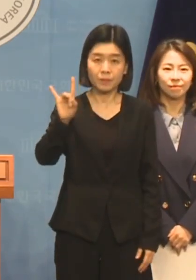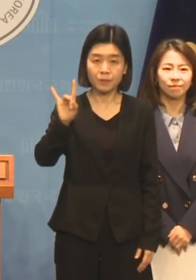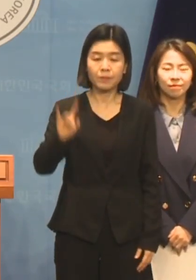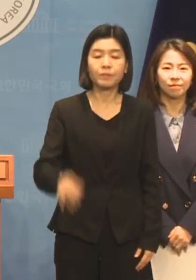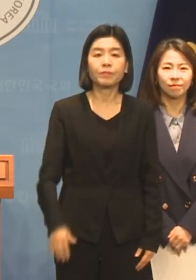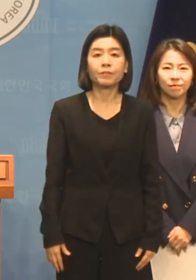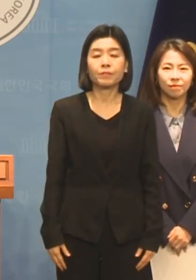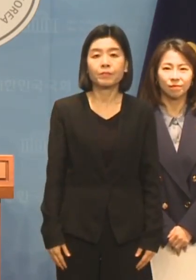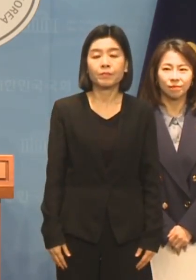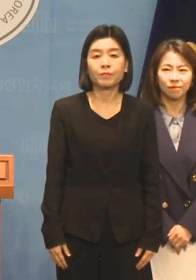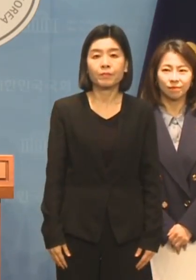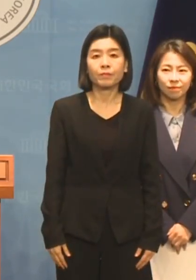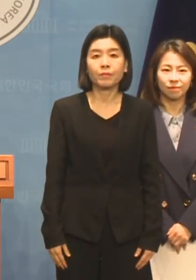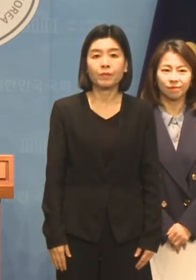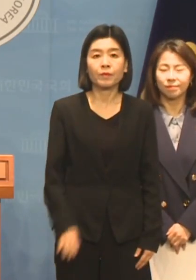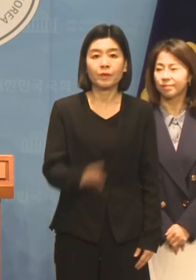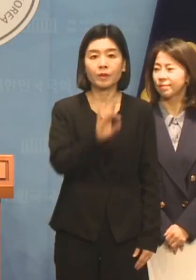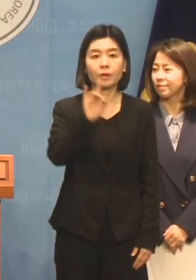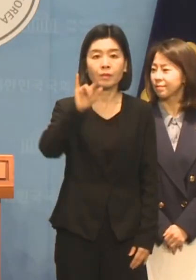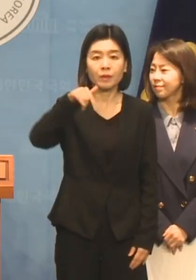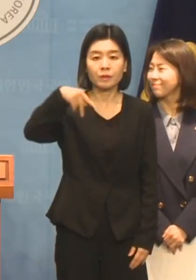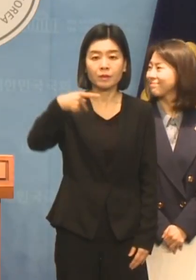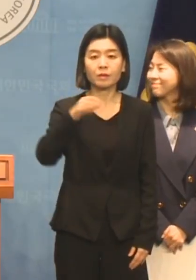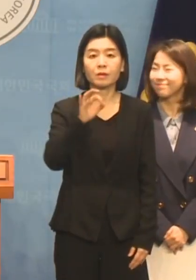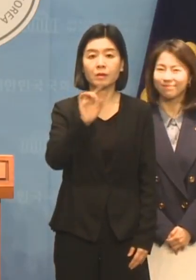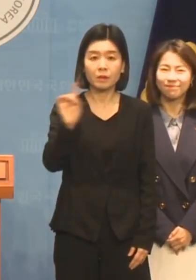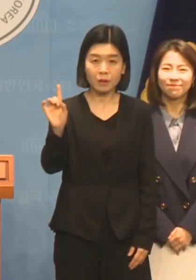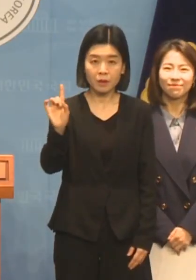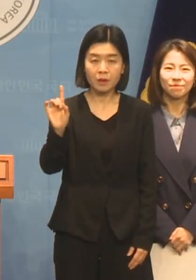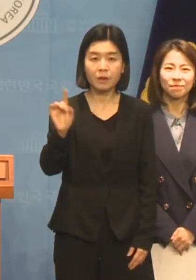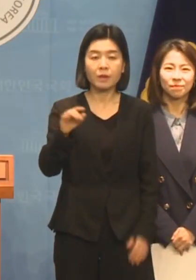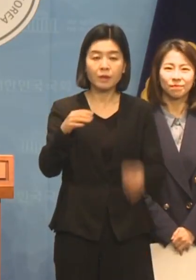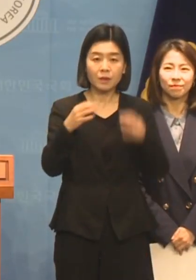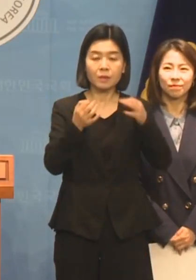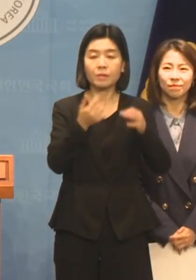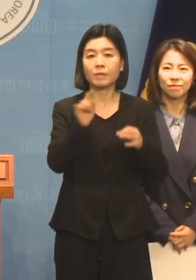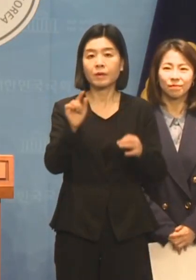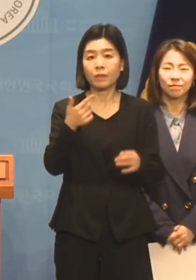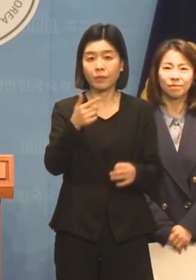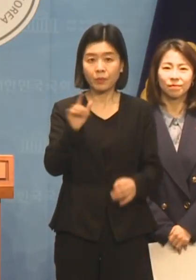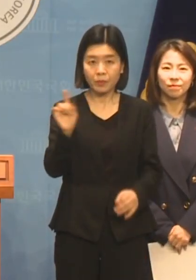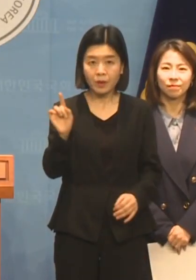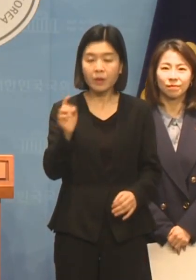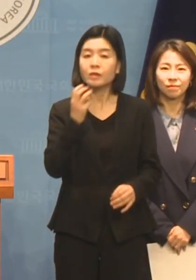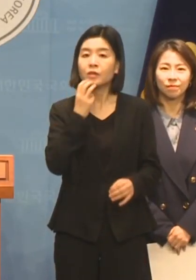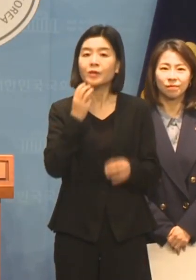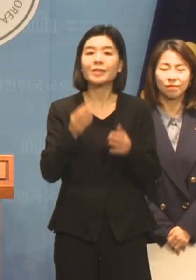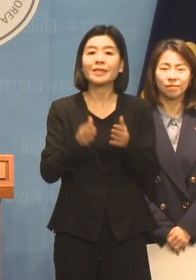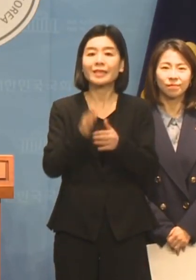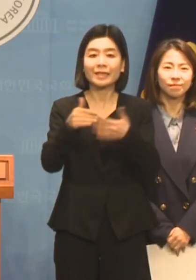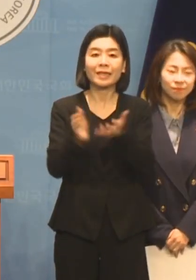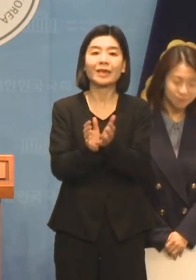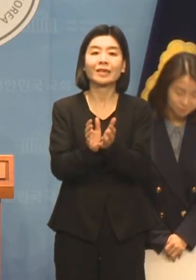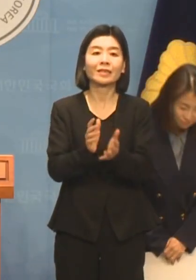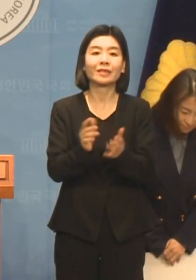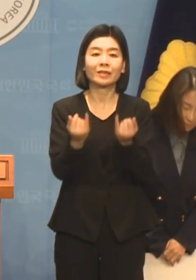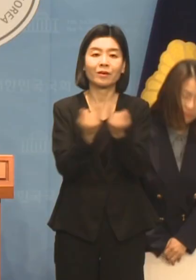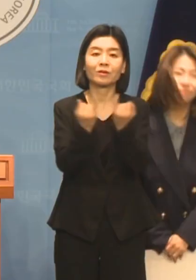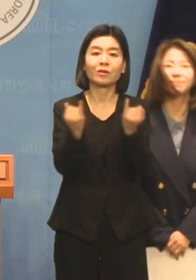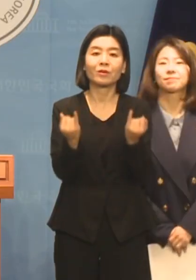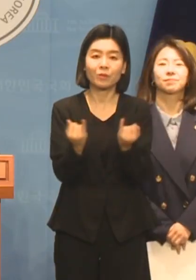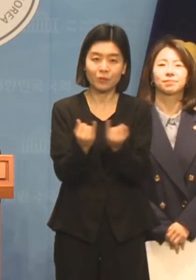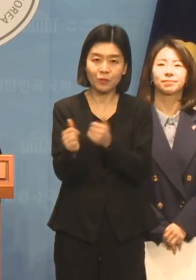주셨습니다. 그리고 백승아 의원님 자리해 주셨습니다. 그리고 김한나 우리 서울시당의 여성위원장님 같이 자리하고